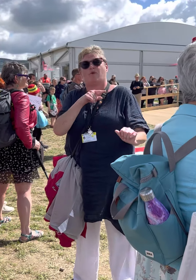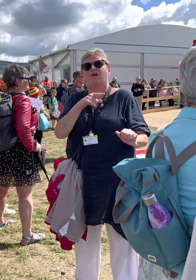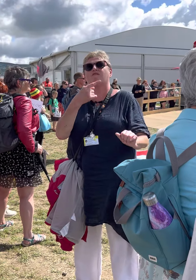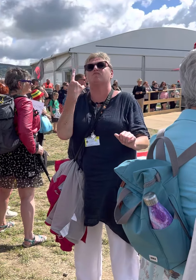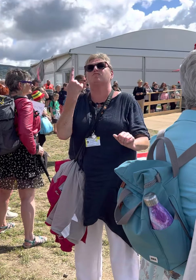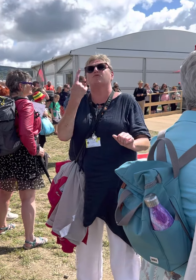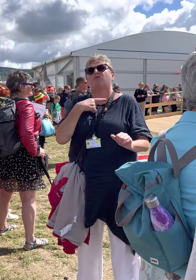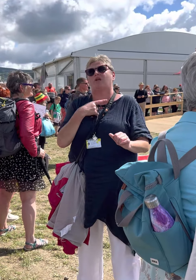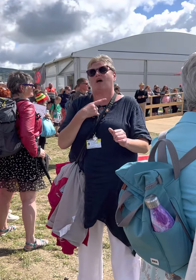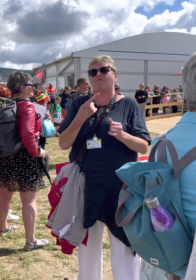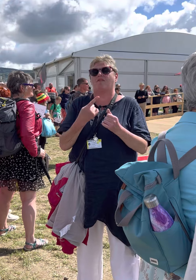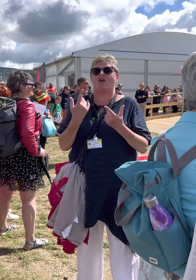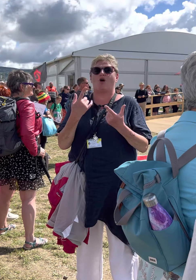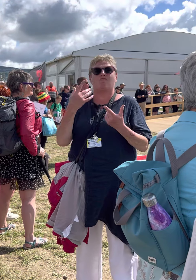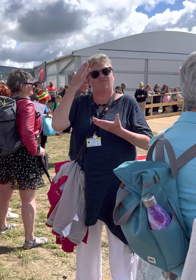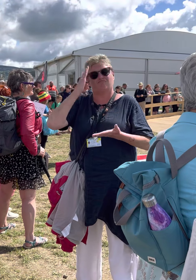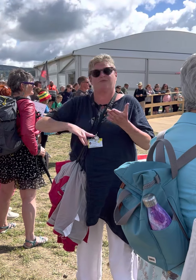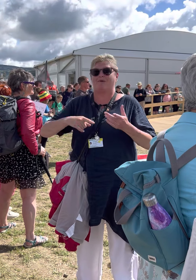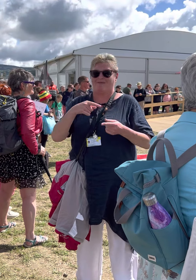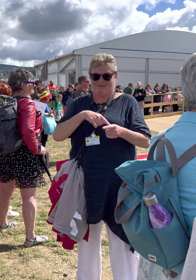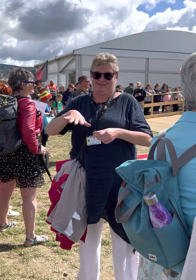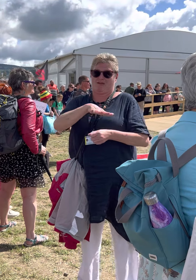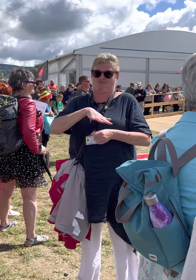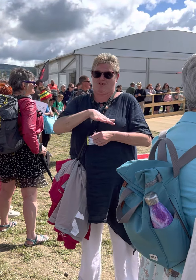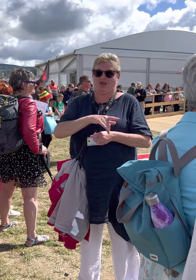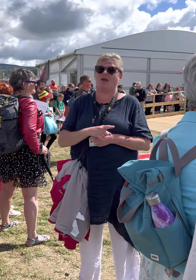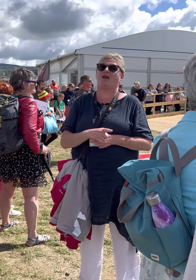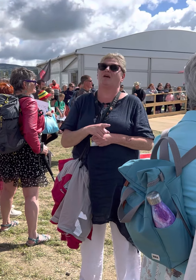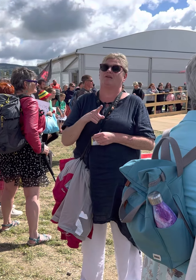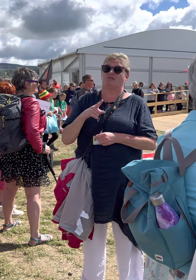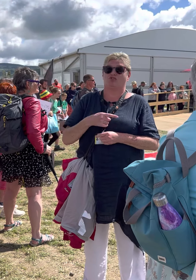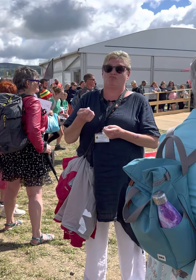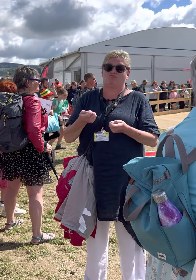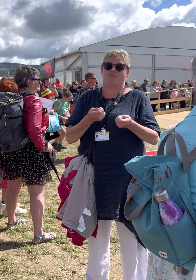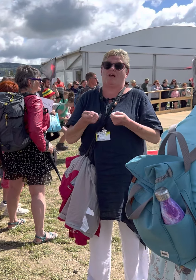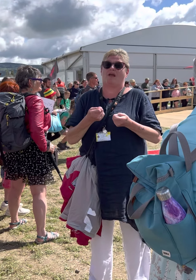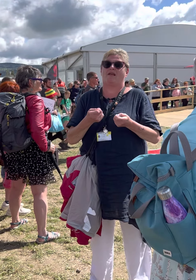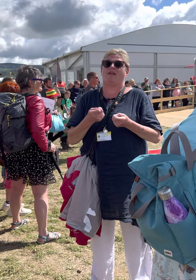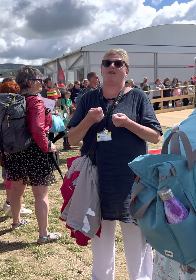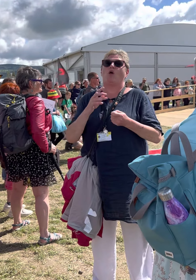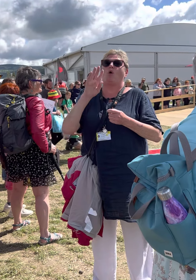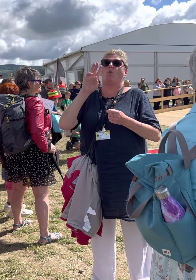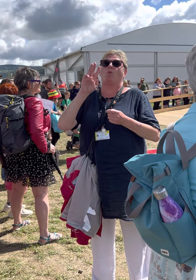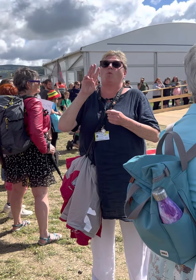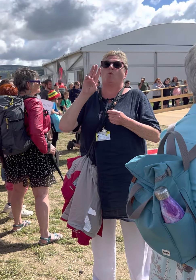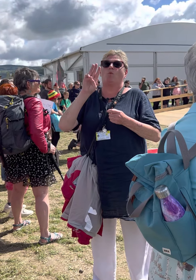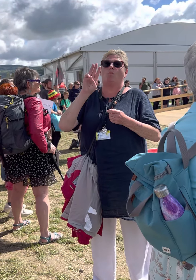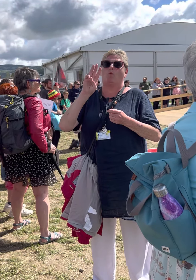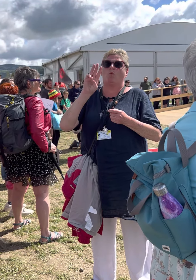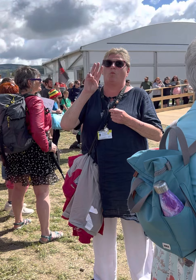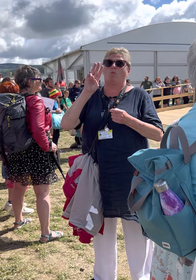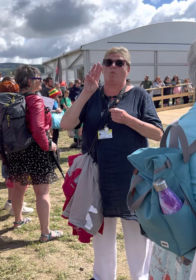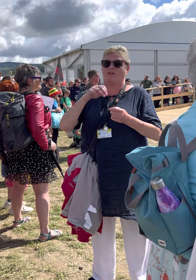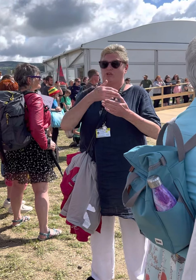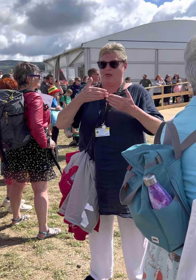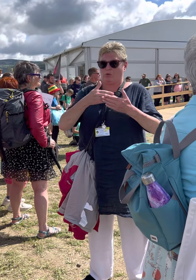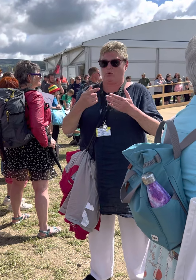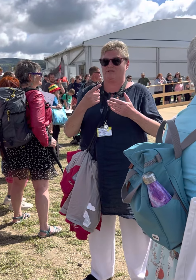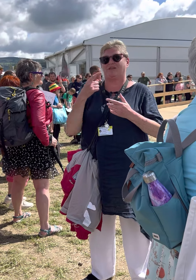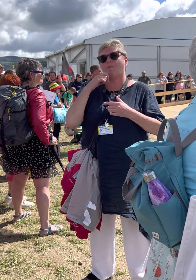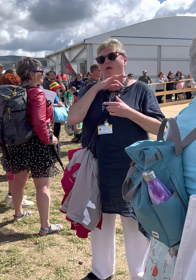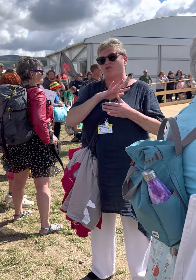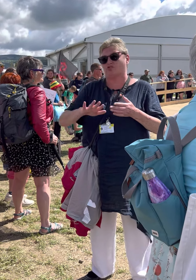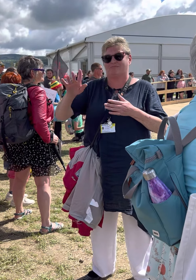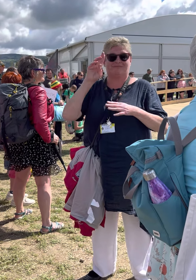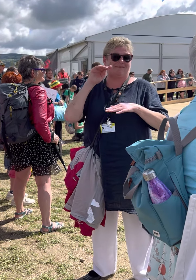fel rhywun sydd â chymaint o brofiad yn y maes yma. Mae hi'n cadeirio fforwm iaith Sir Gar ar hyn o bryd ac yn gweld